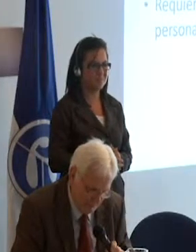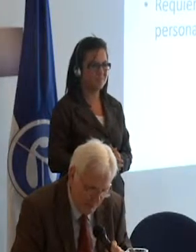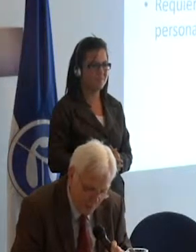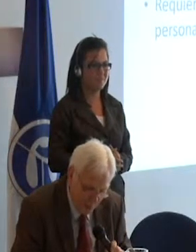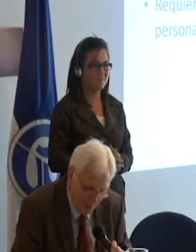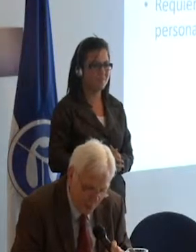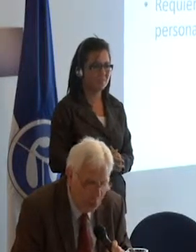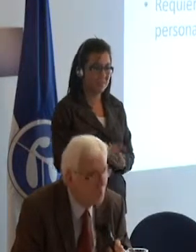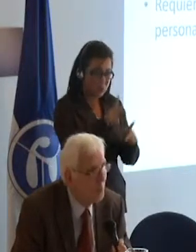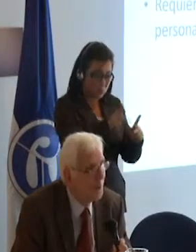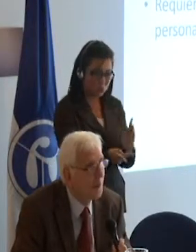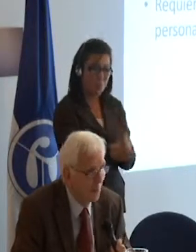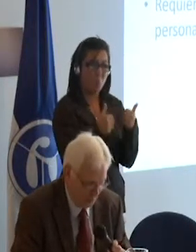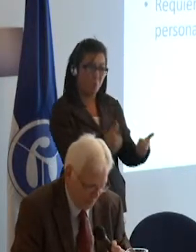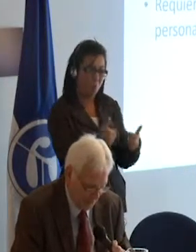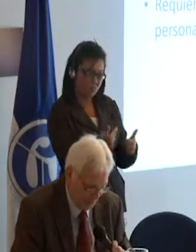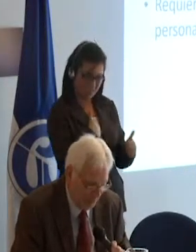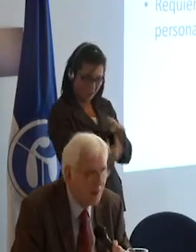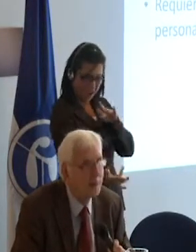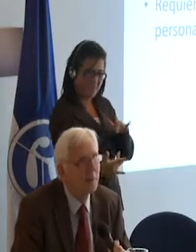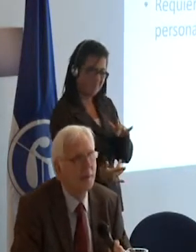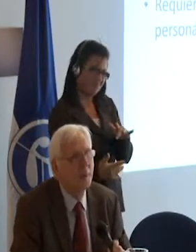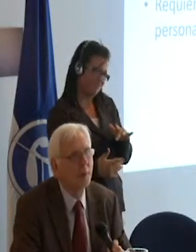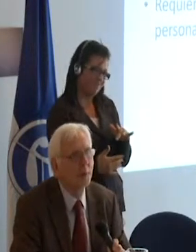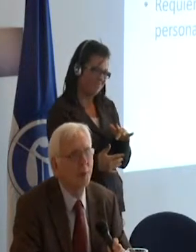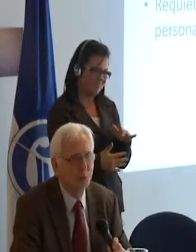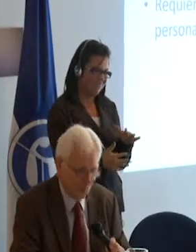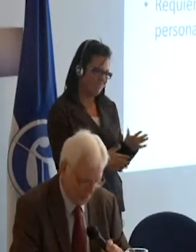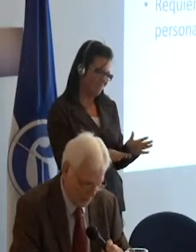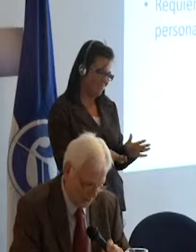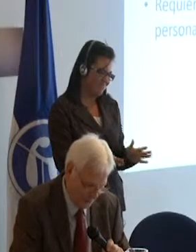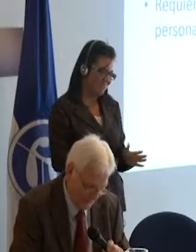Los buenos estudiantes no son lo mío,